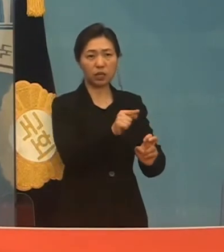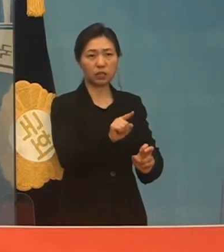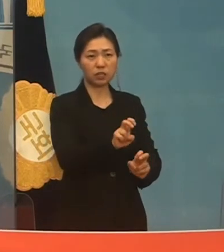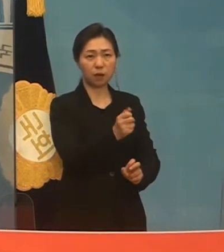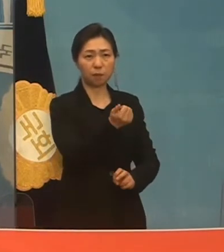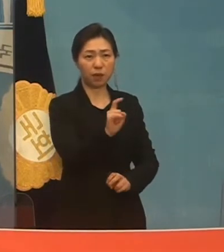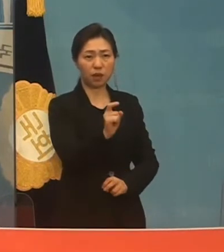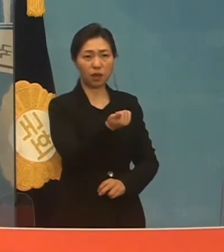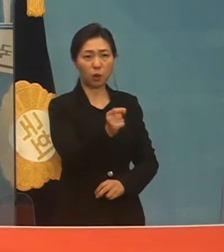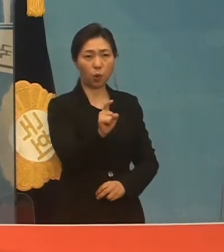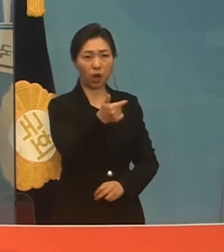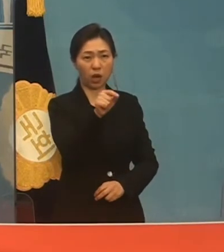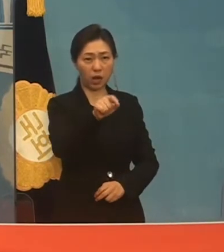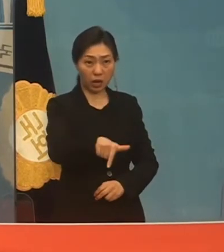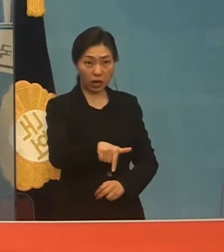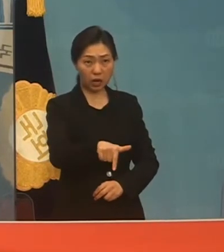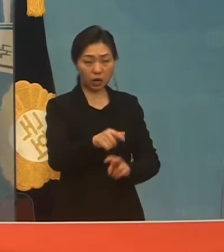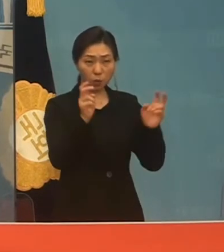남해학은